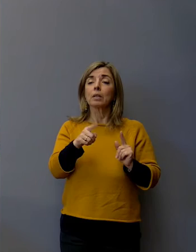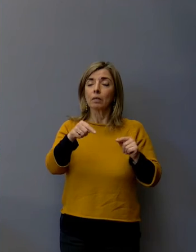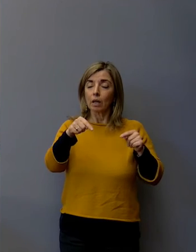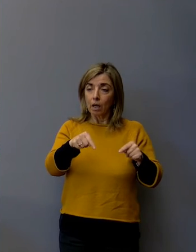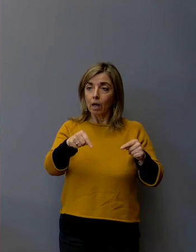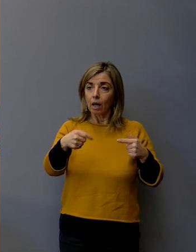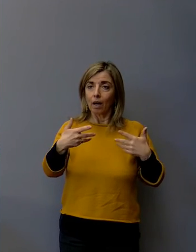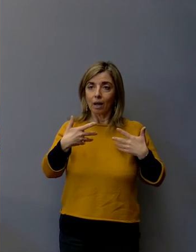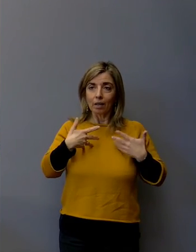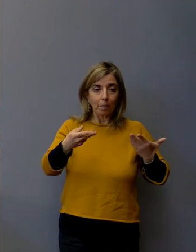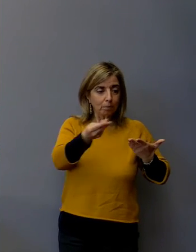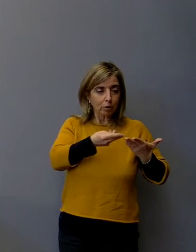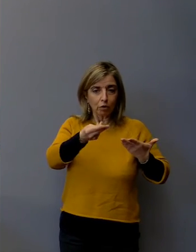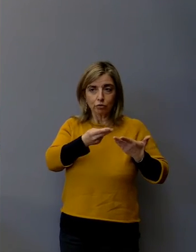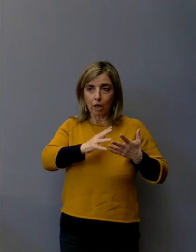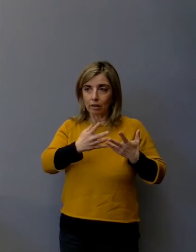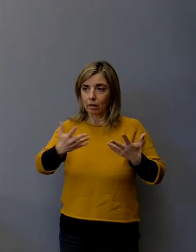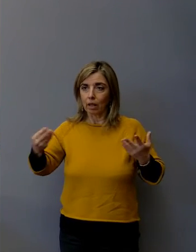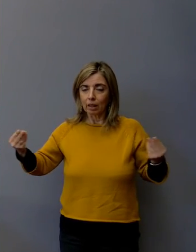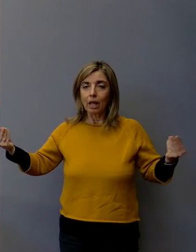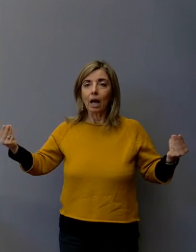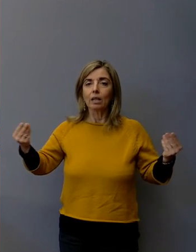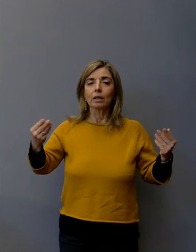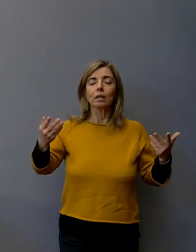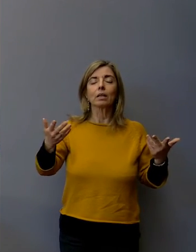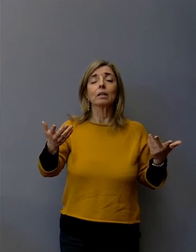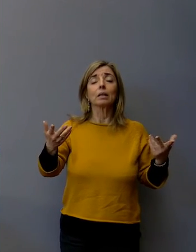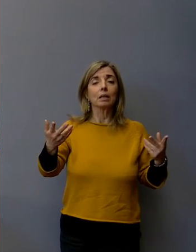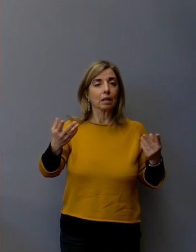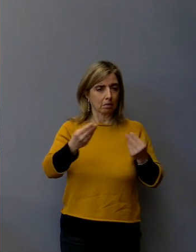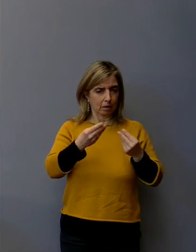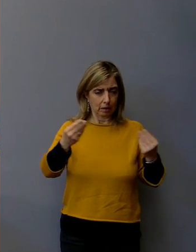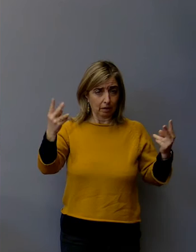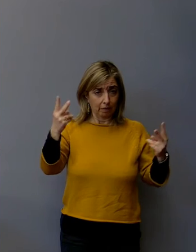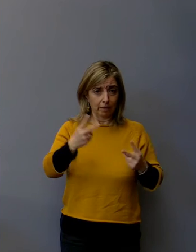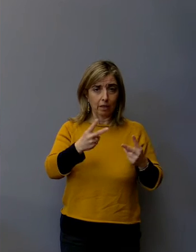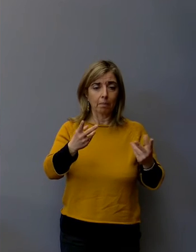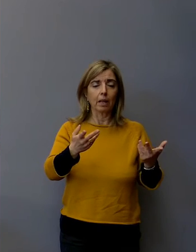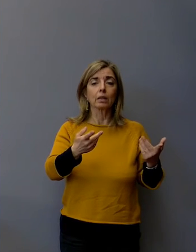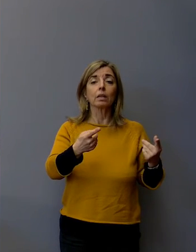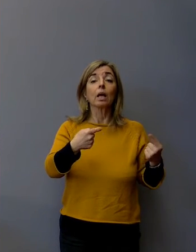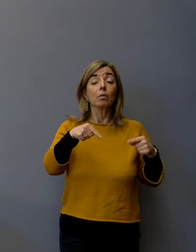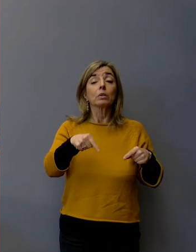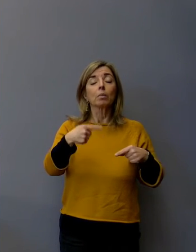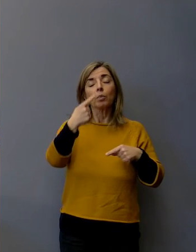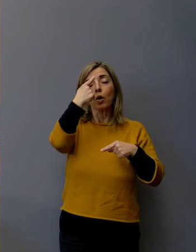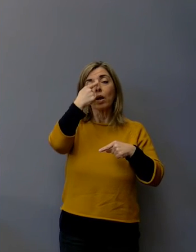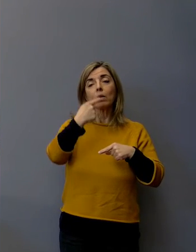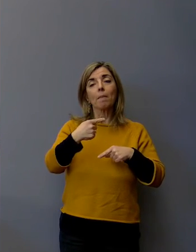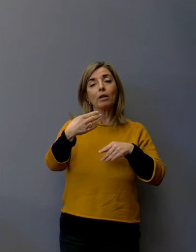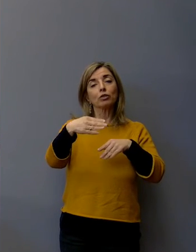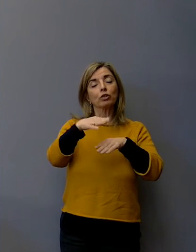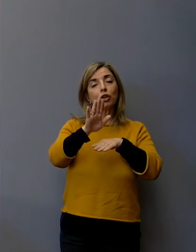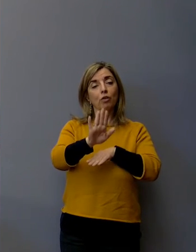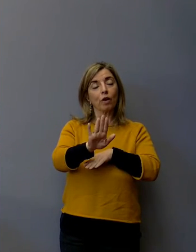contemporaneamente sul fronte del porto delle infrastrutture della stessa immagine che porta avanti ma la cosa